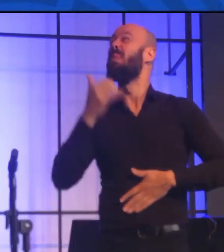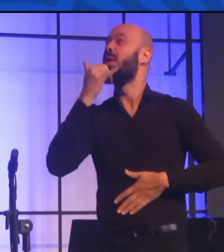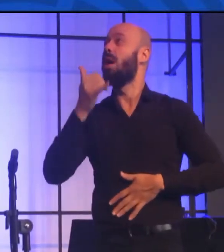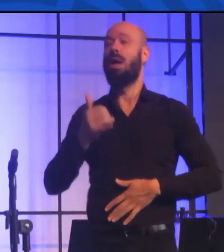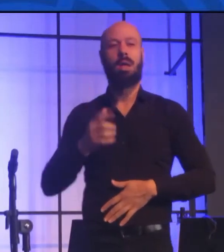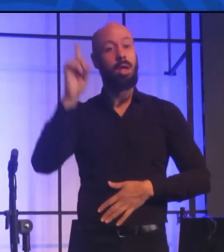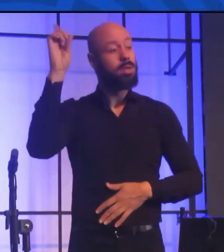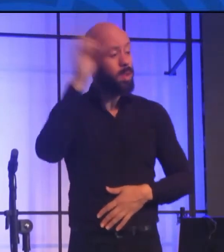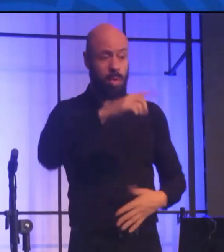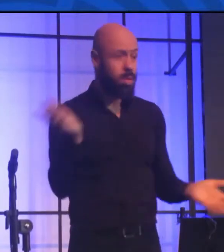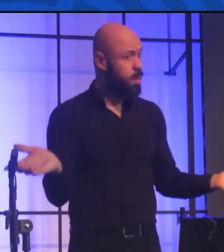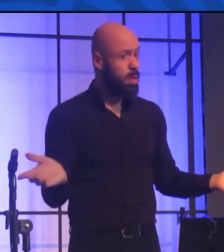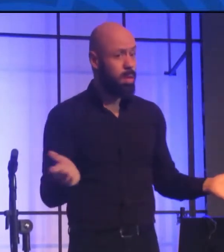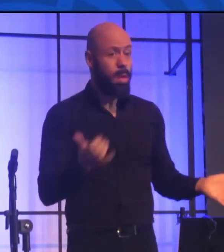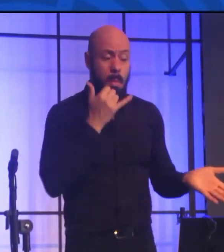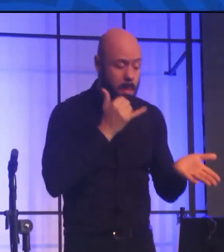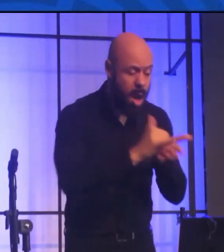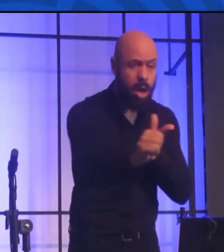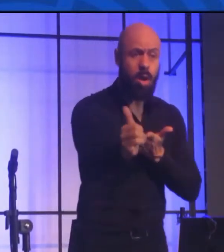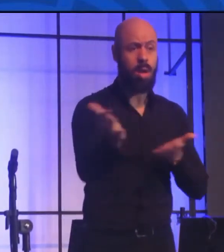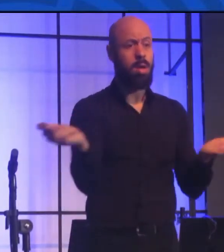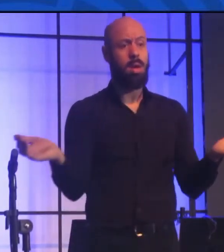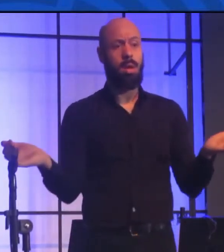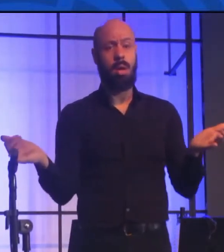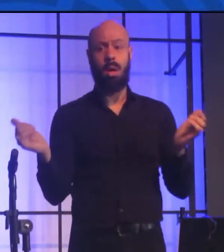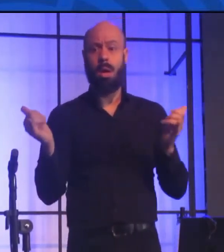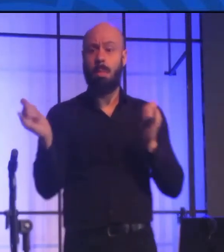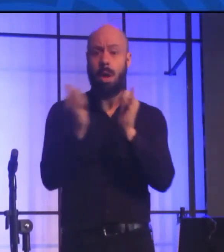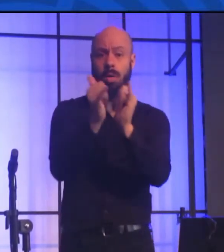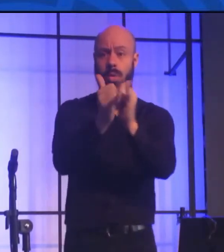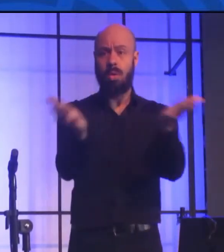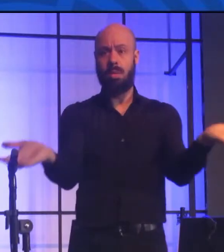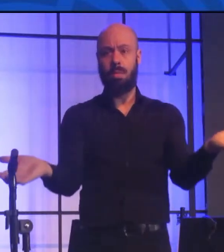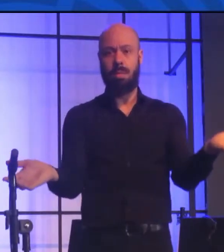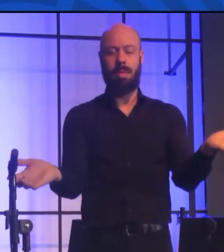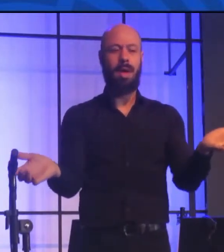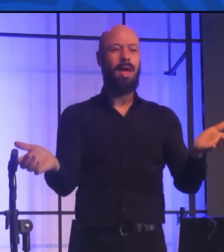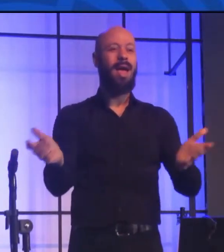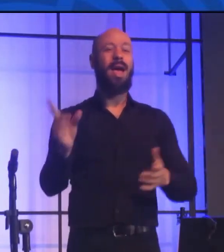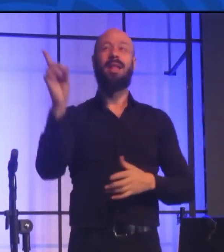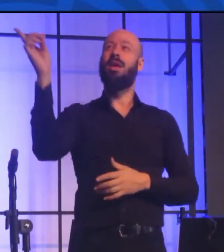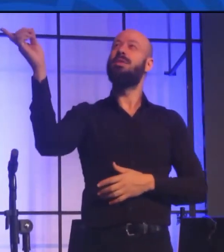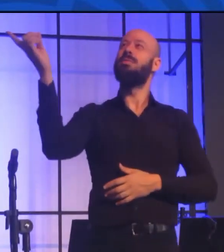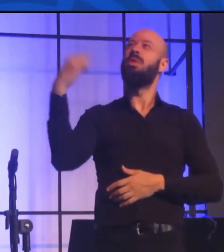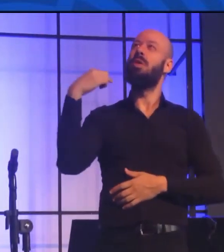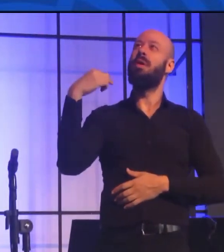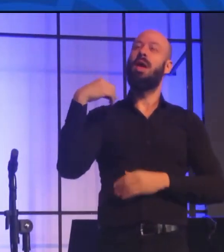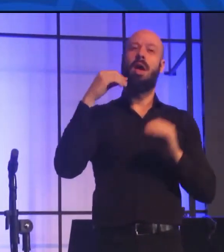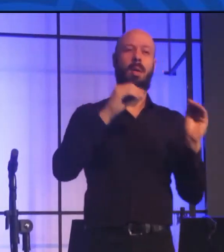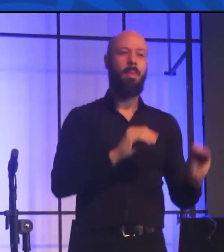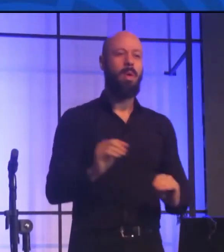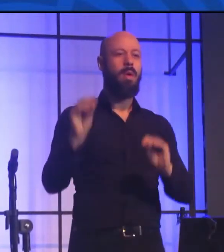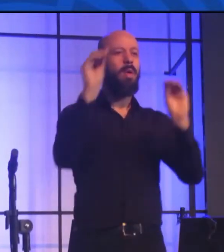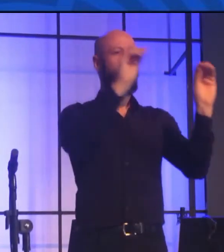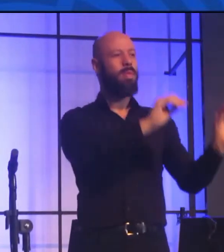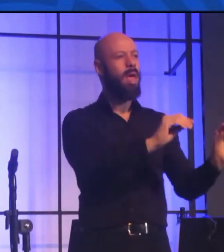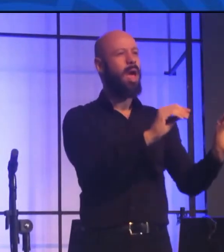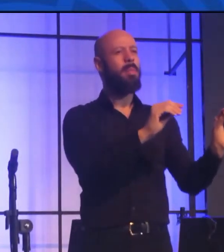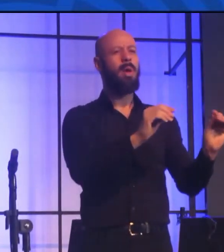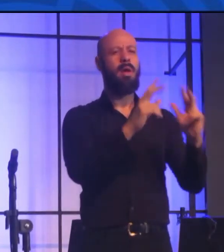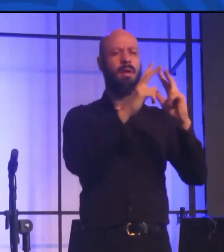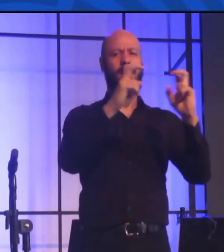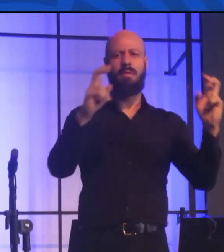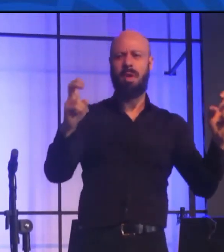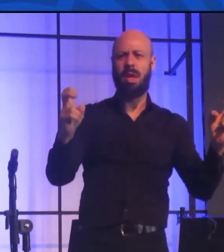coisa clara. Eu não sei se Deus quer que eu fique em Canoas ou eu me mude para Florianópolis, para Santa Catarina. Eu